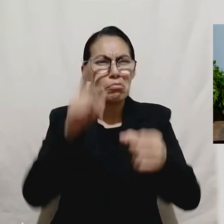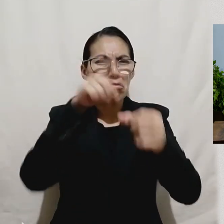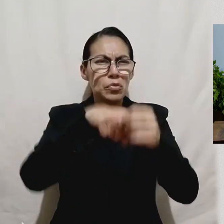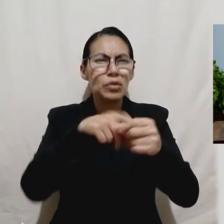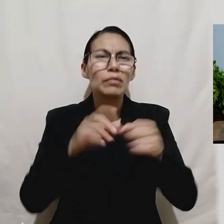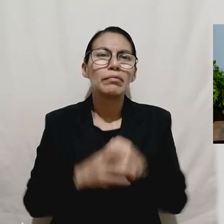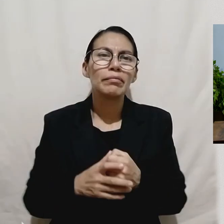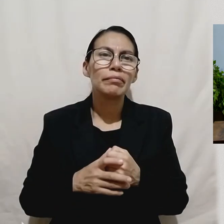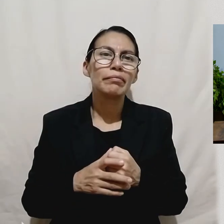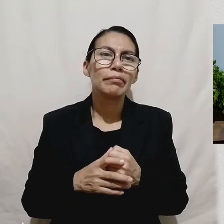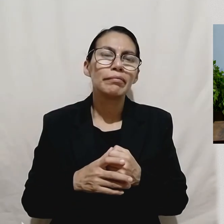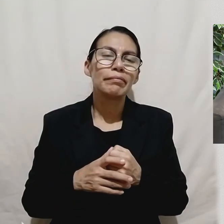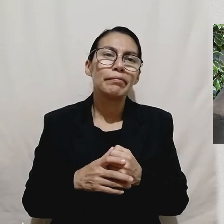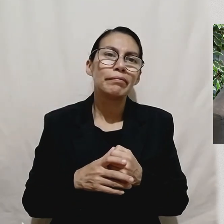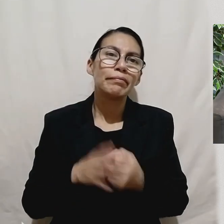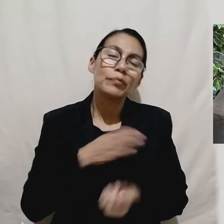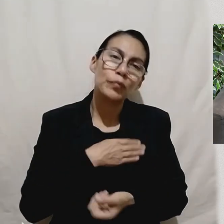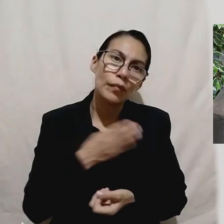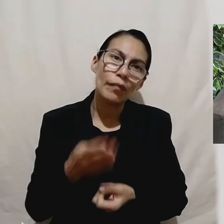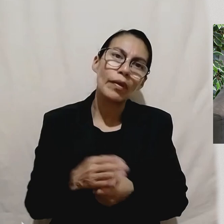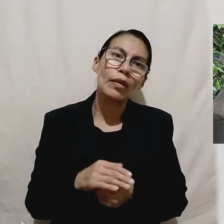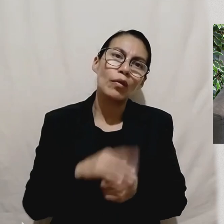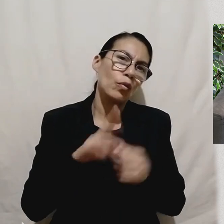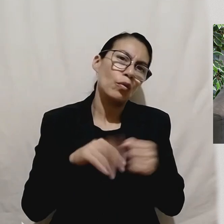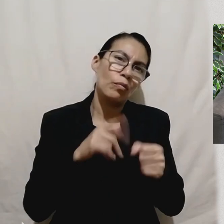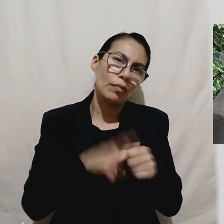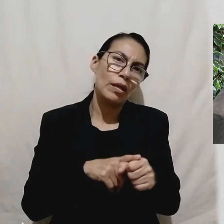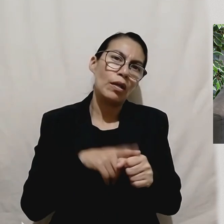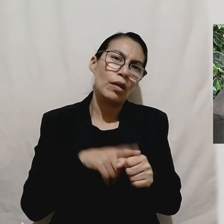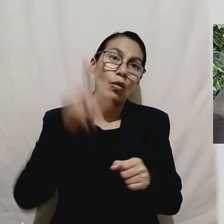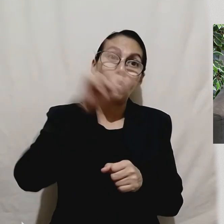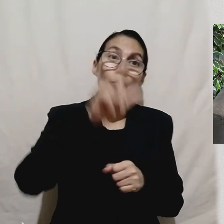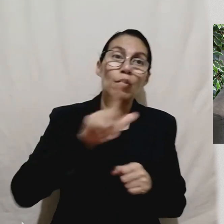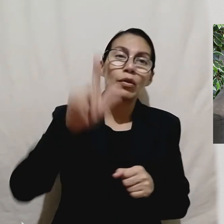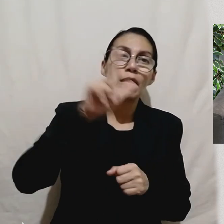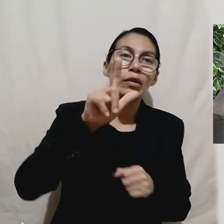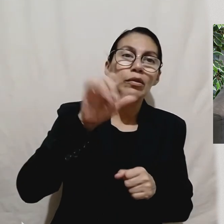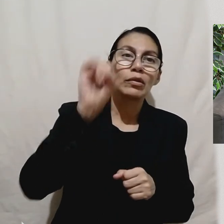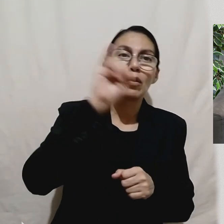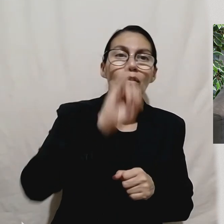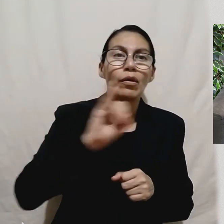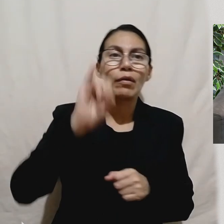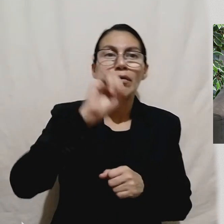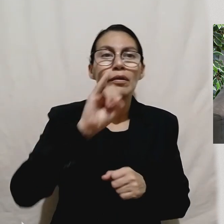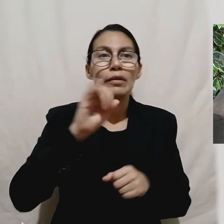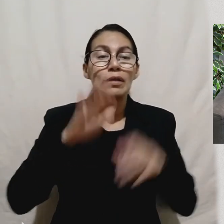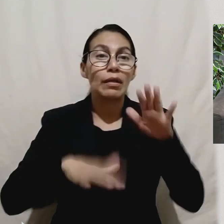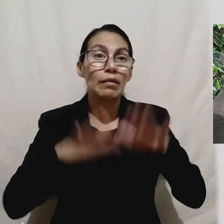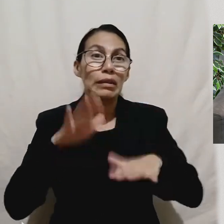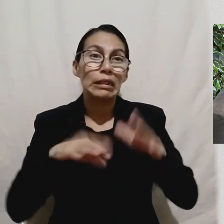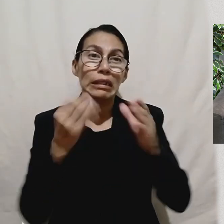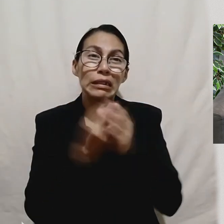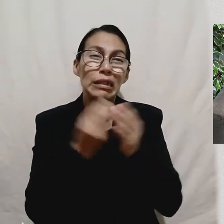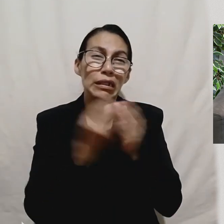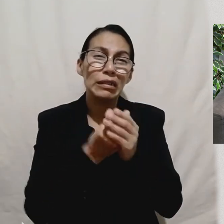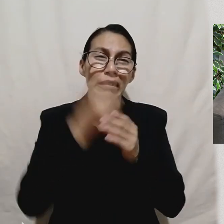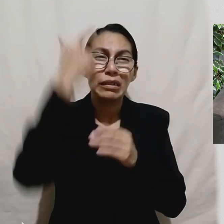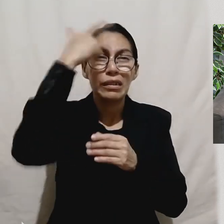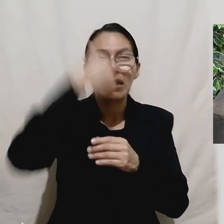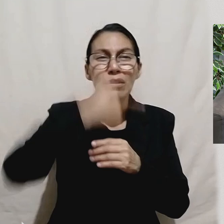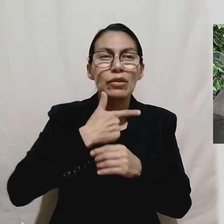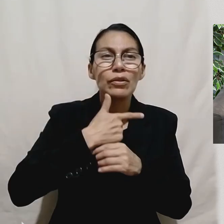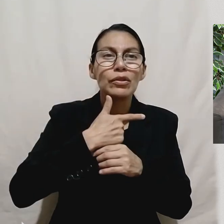se reúnen normalmente nos reunimos lunes y jueves hay clases que tenemos en la noche que no nos permiten